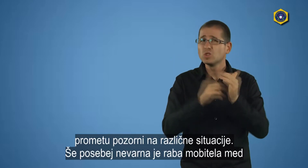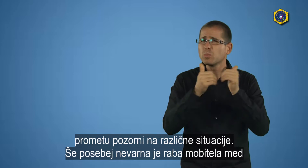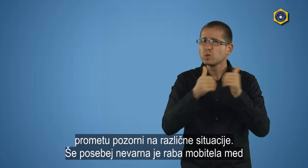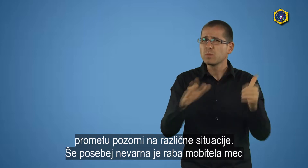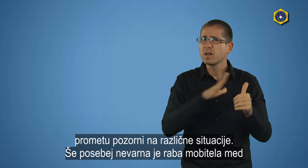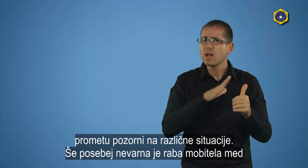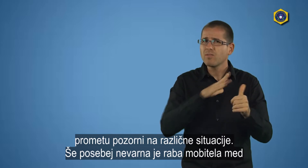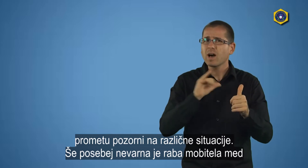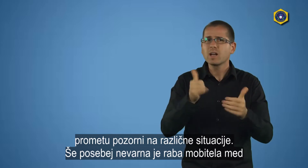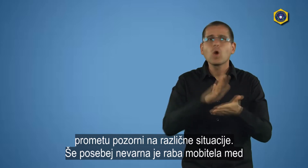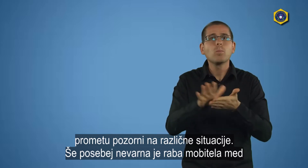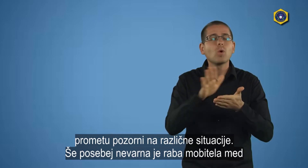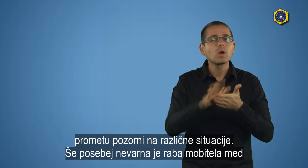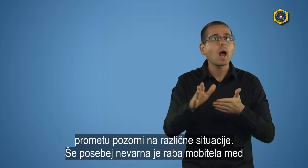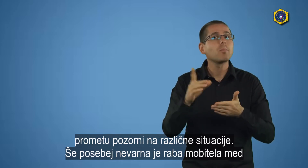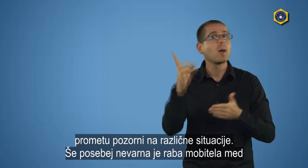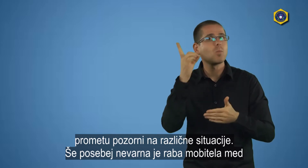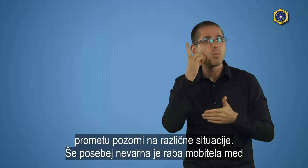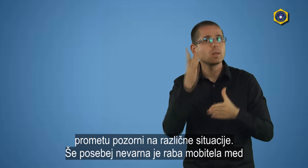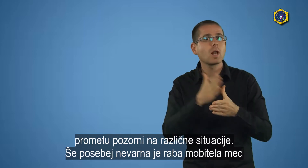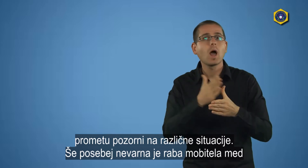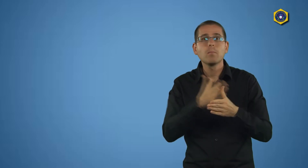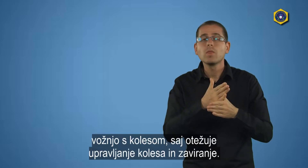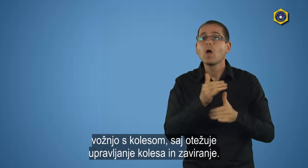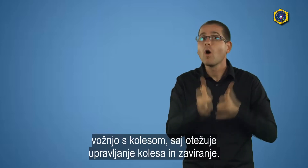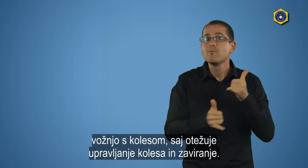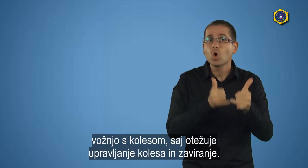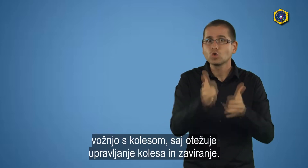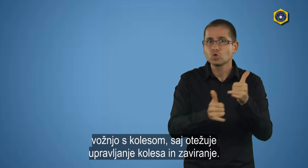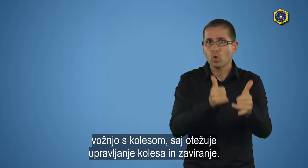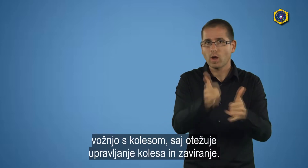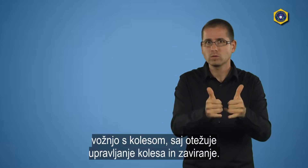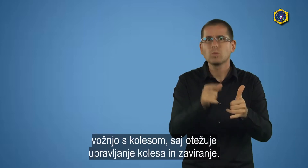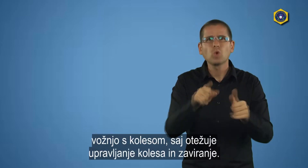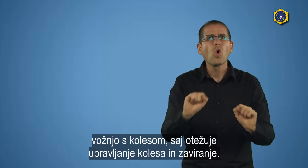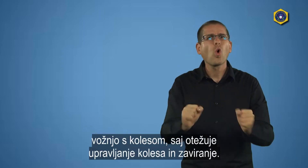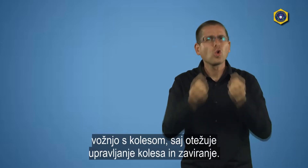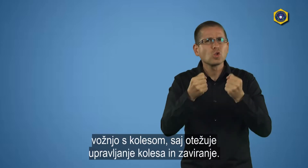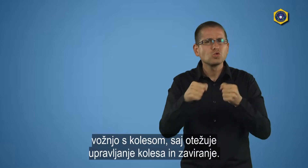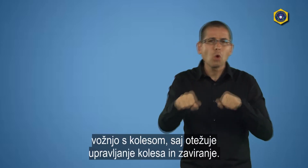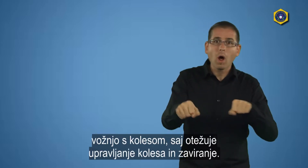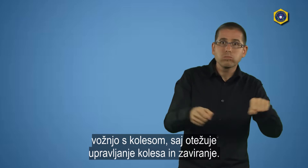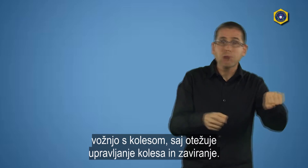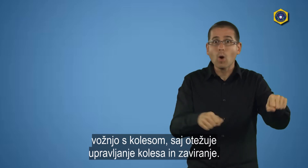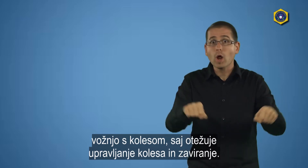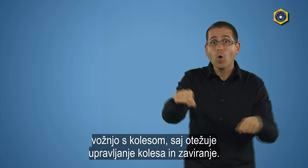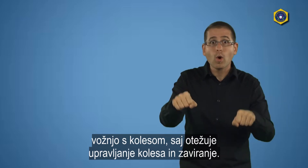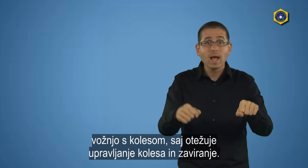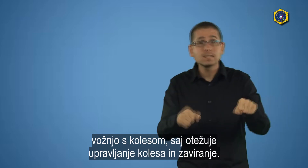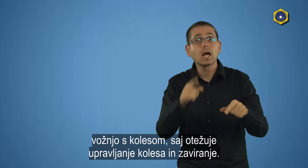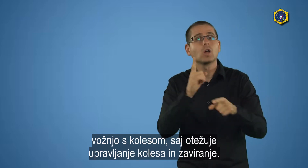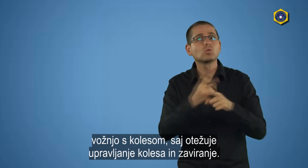Še posebej nevarna je raba mobitela med vožnjo s kolesom, saj otežuje upravljanje kolesa in